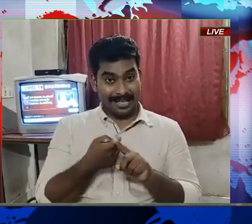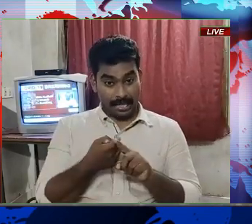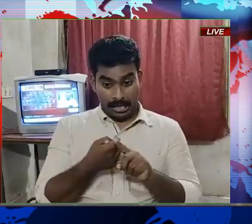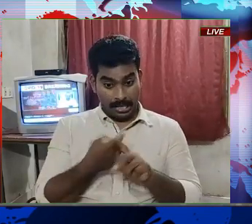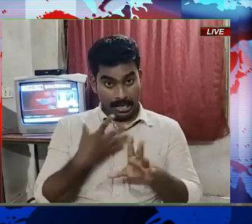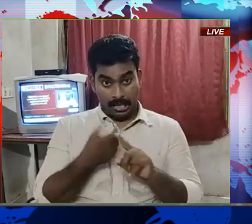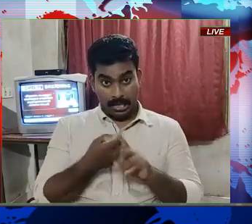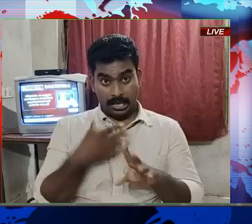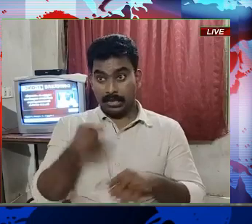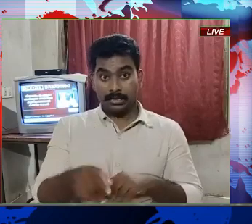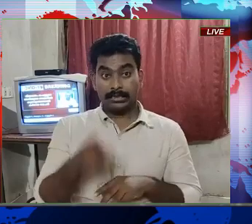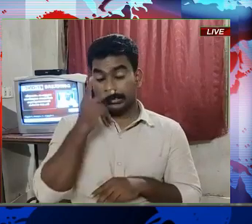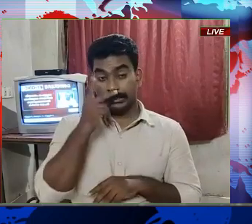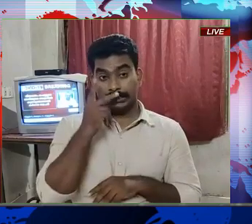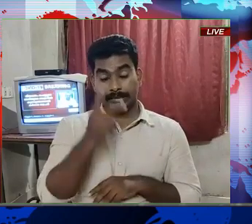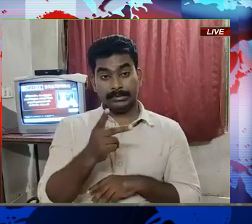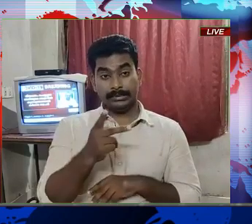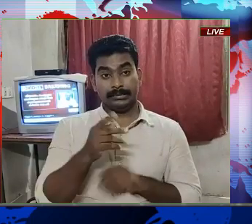സ്വയം പ്രഖ്യാപിത